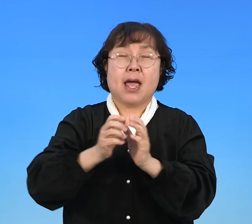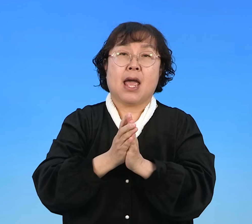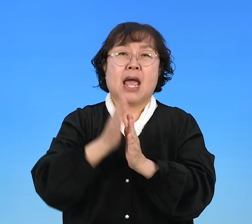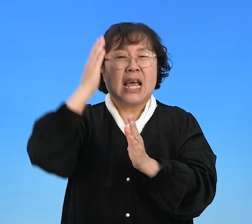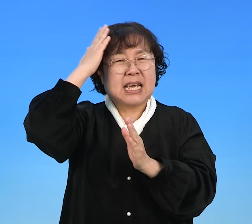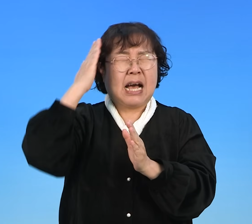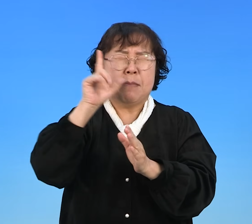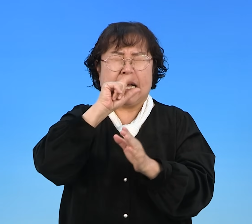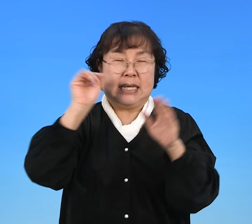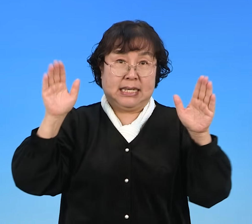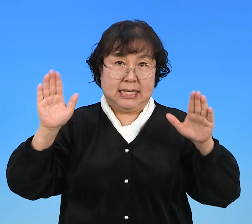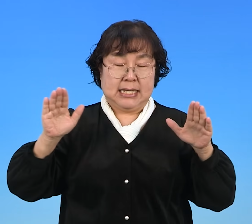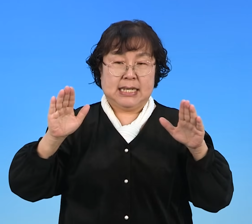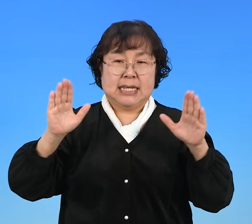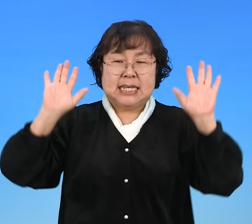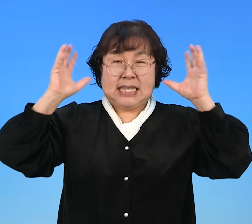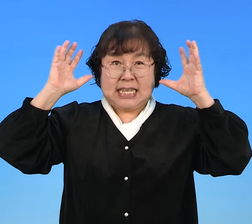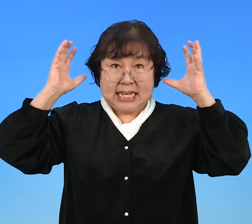거예요.